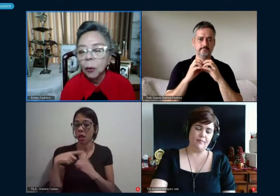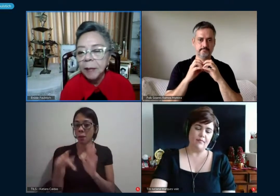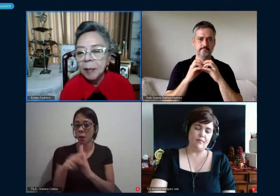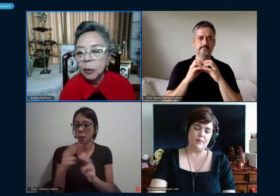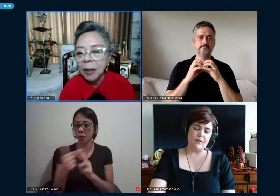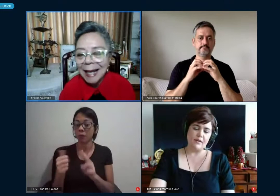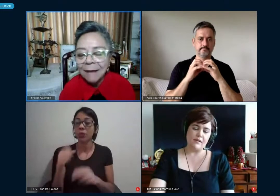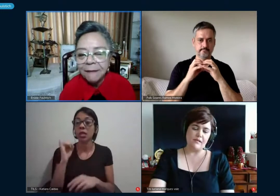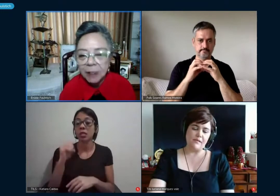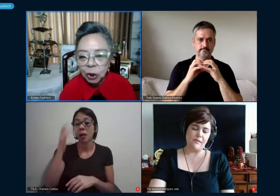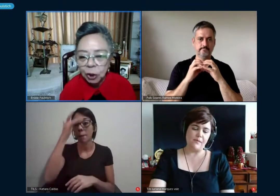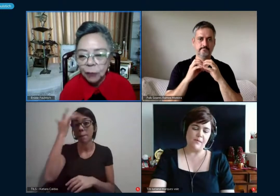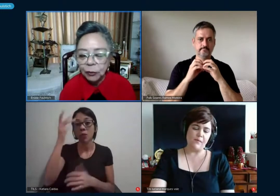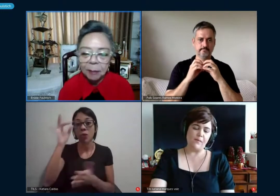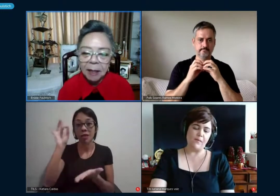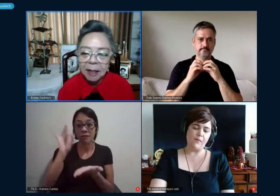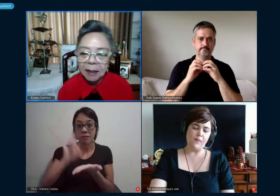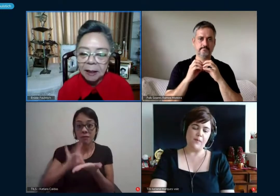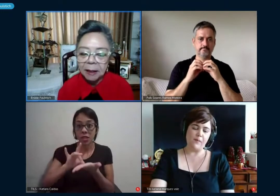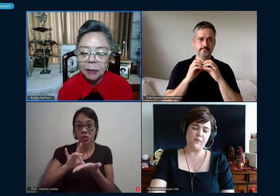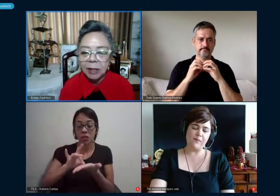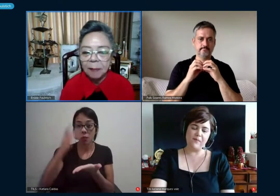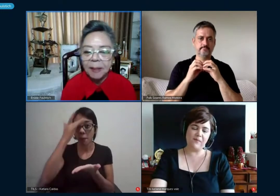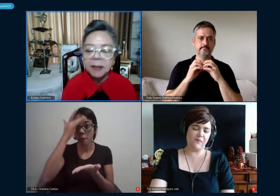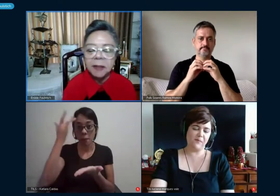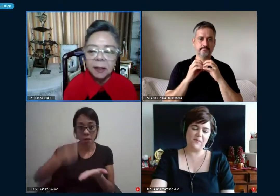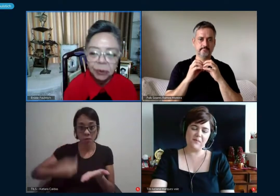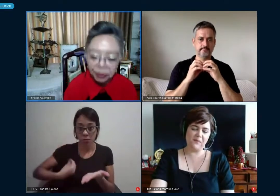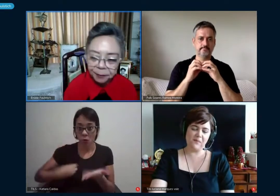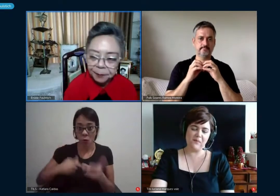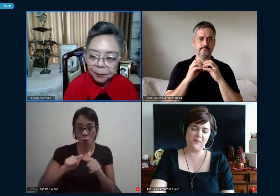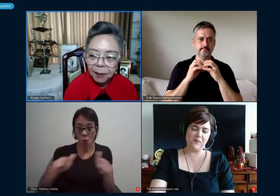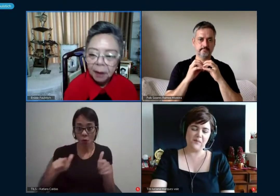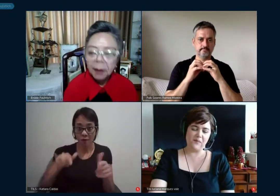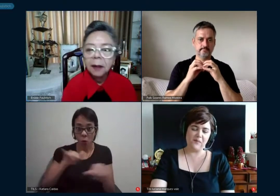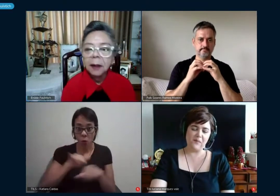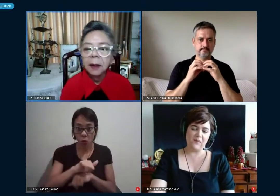quando o membro efetivo da banca não está presente,